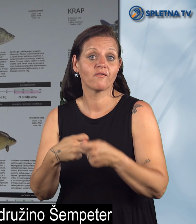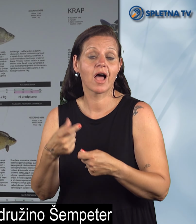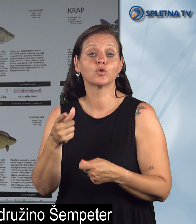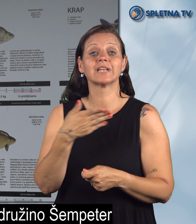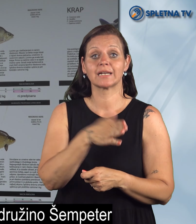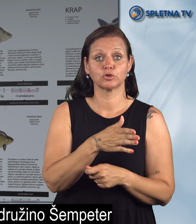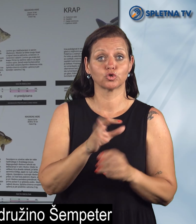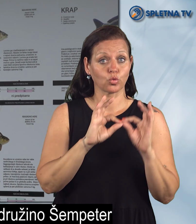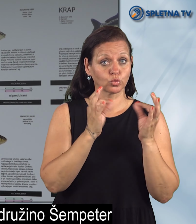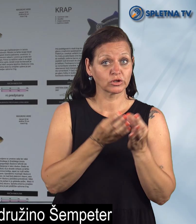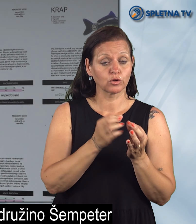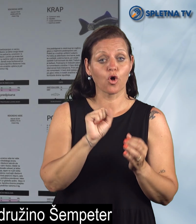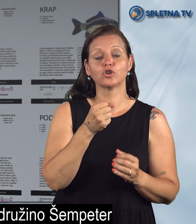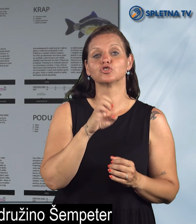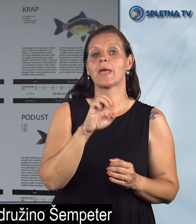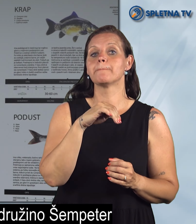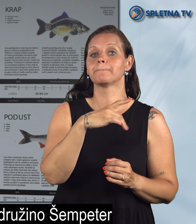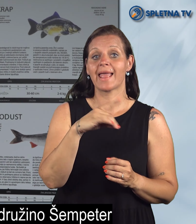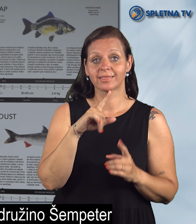gluhih Slovenije.